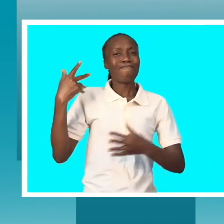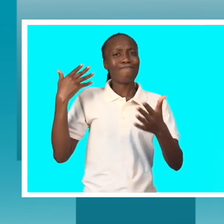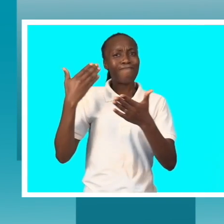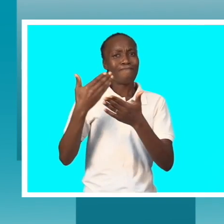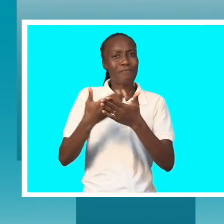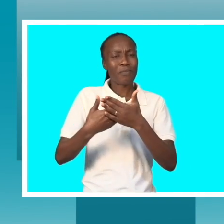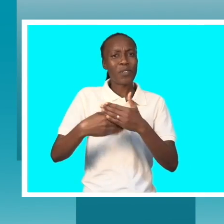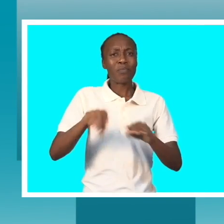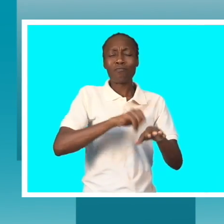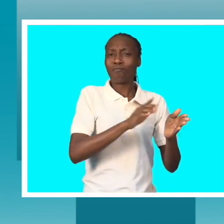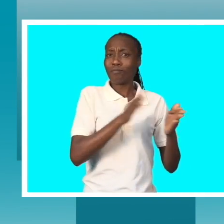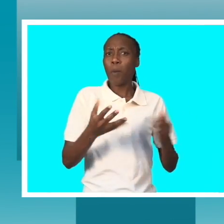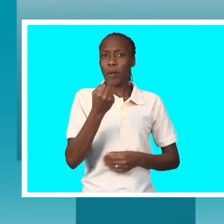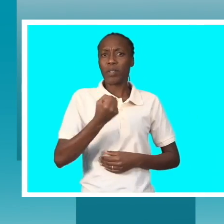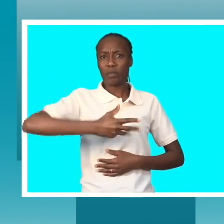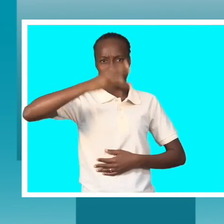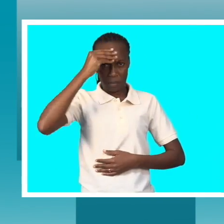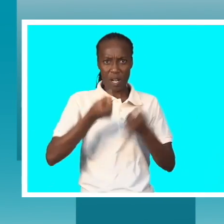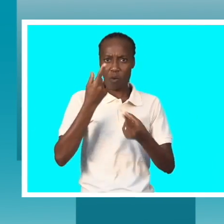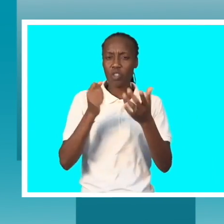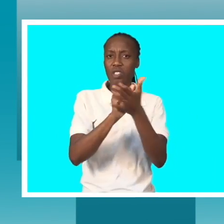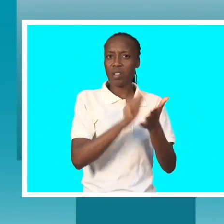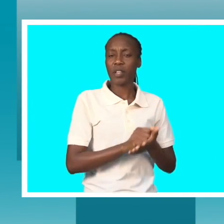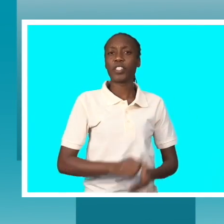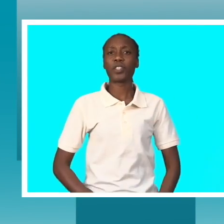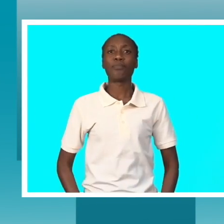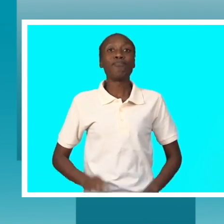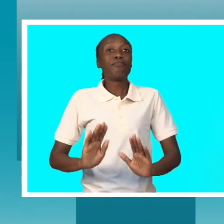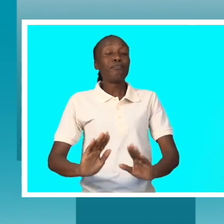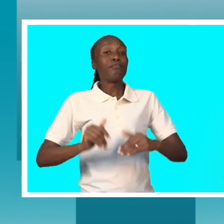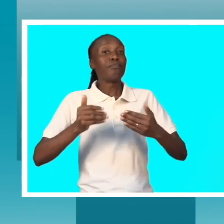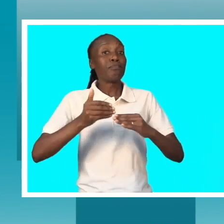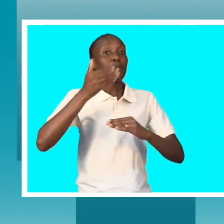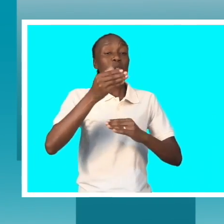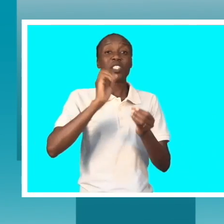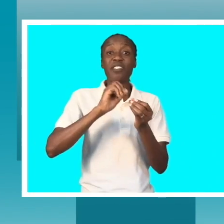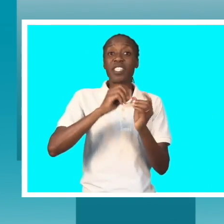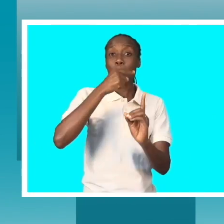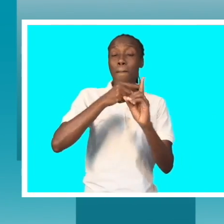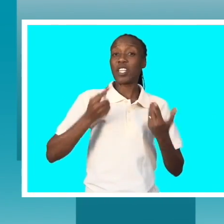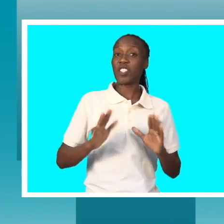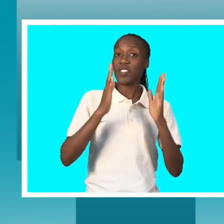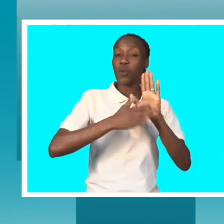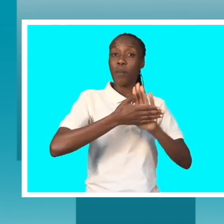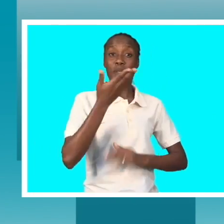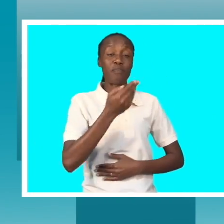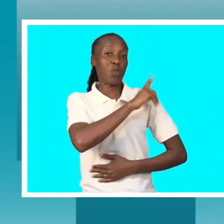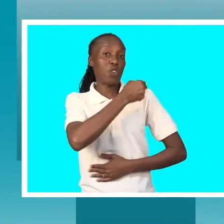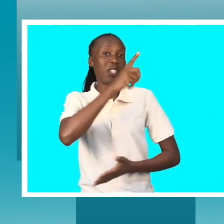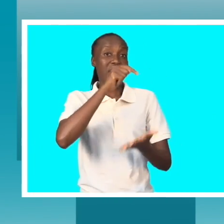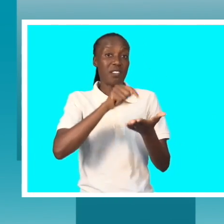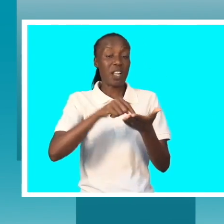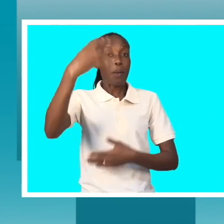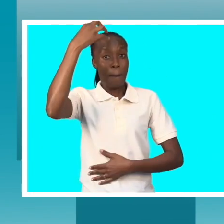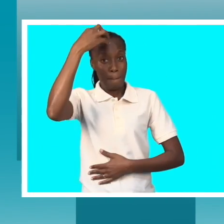eles. Dá para perceber alguns sinais. Sim, hoje nós fizemos mais vida, não é? A partir do Hospital